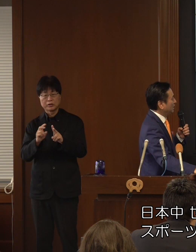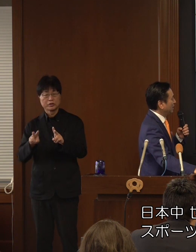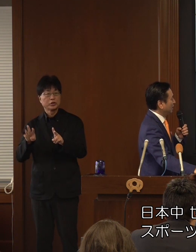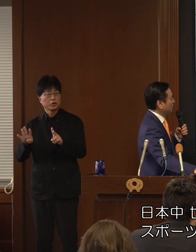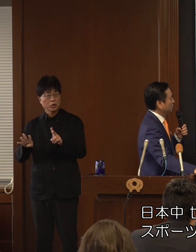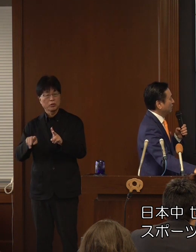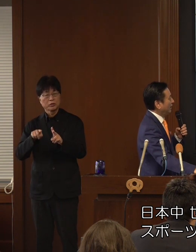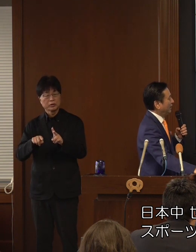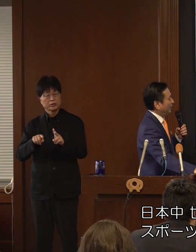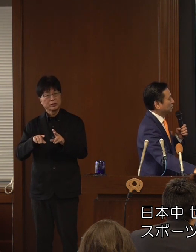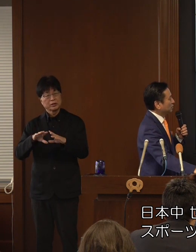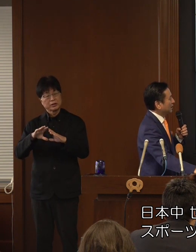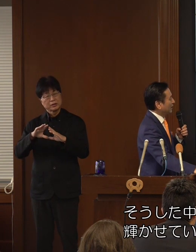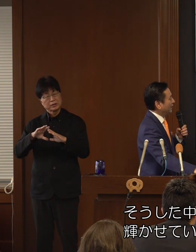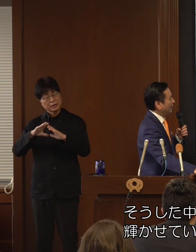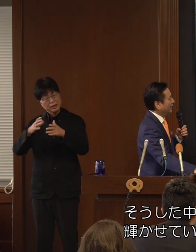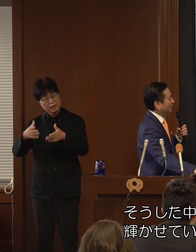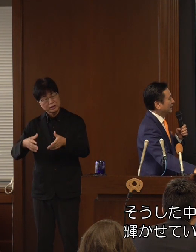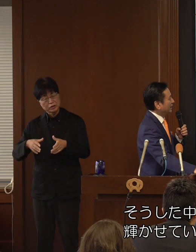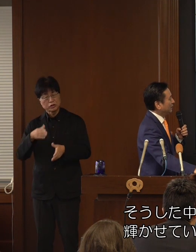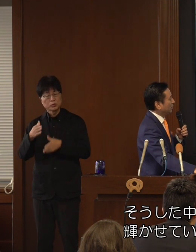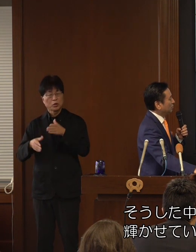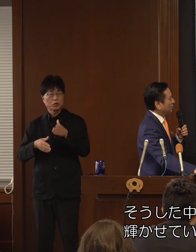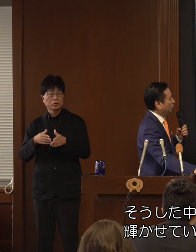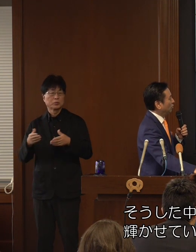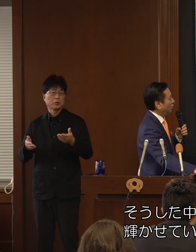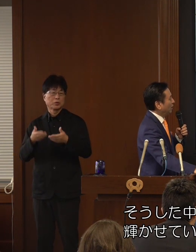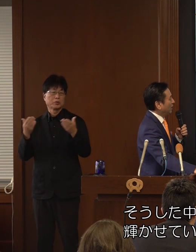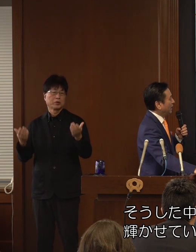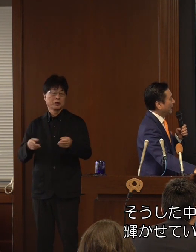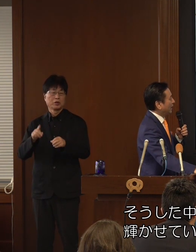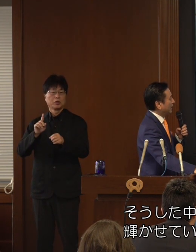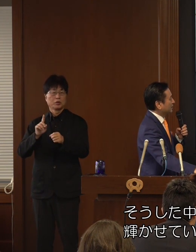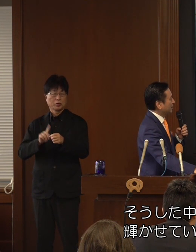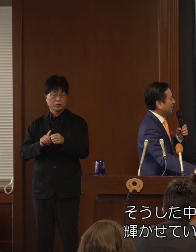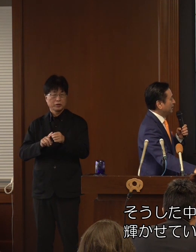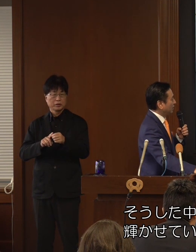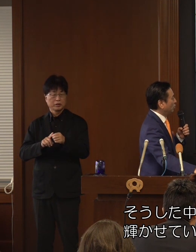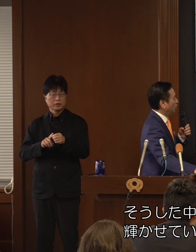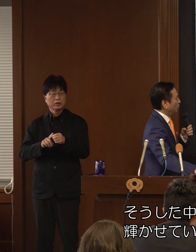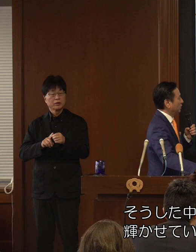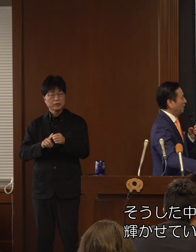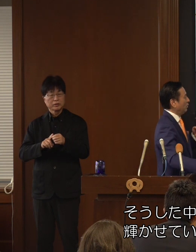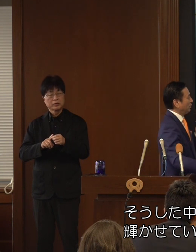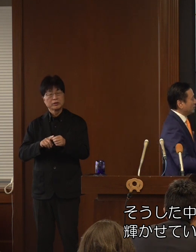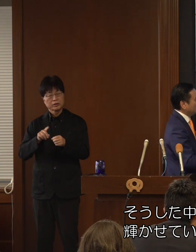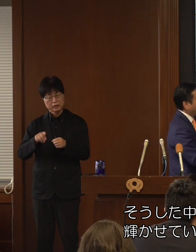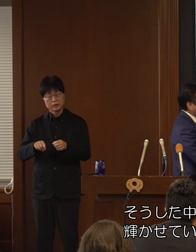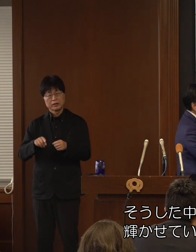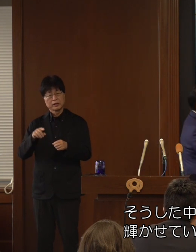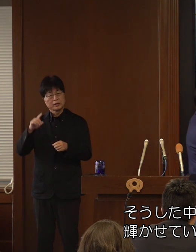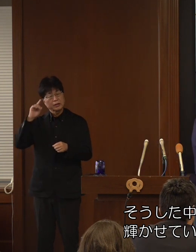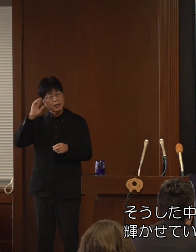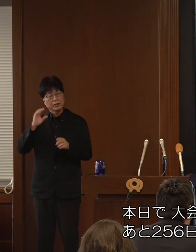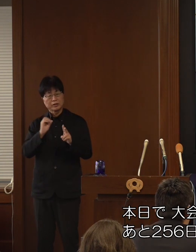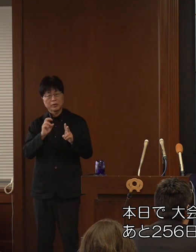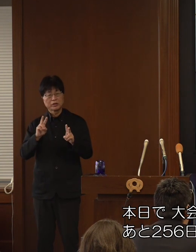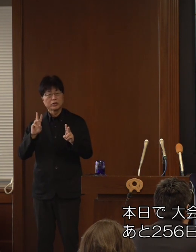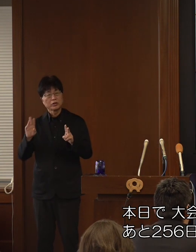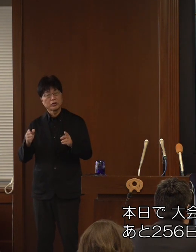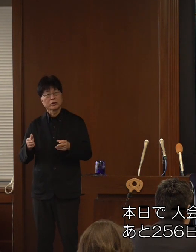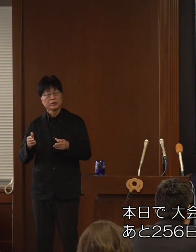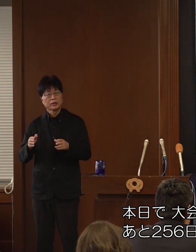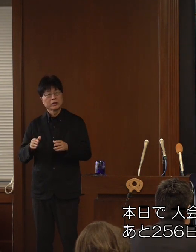スポーツイヤーでありますので、そうした中で佐賀2024を輝かせていきたいと思っております。本日